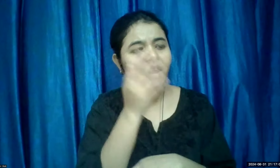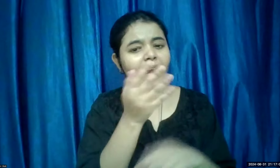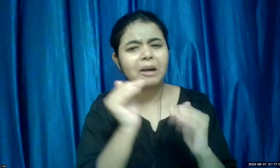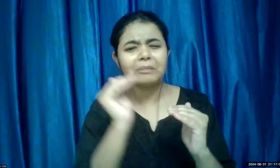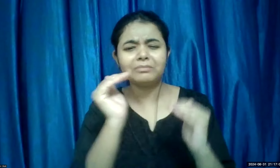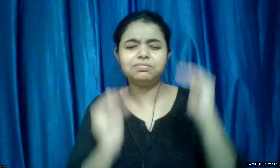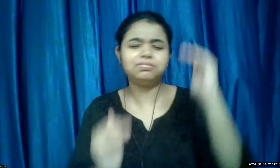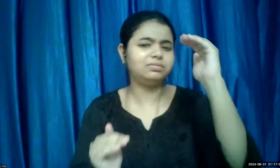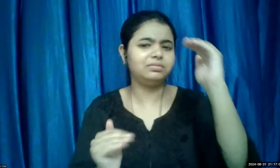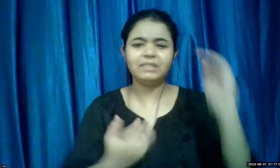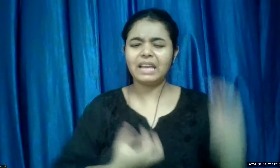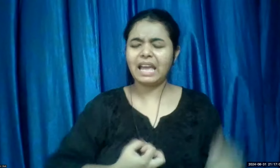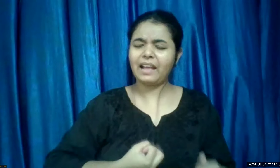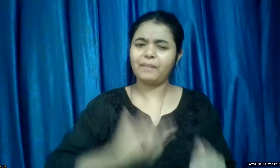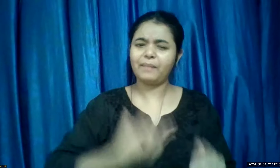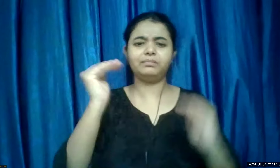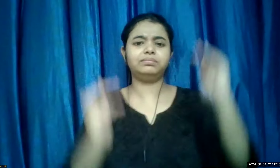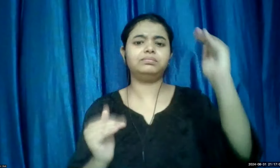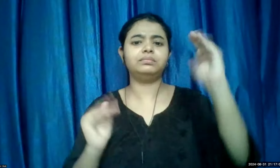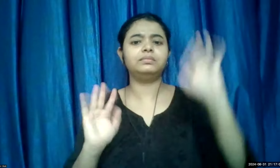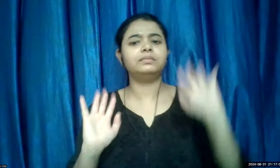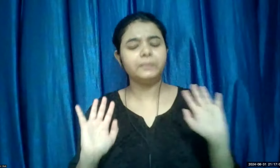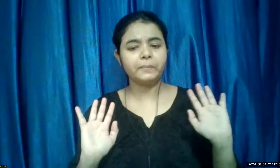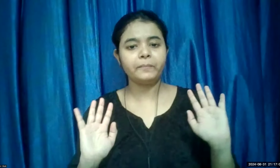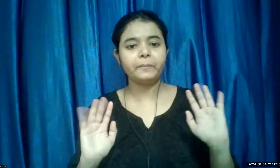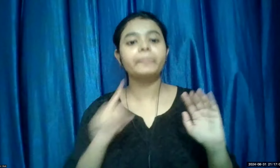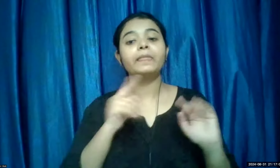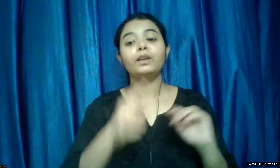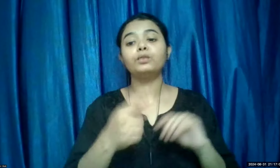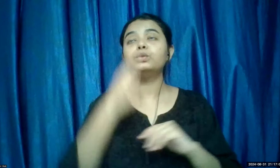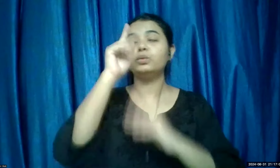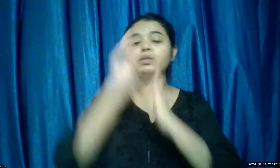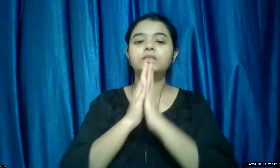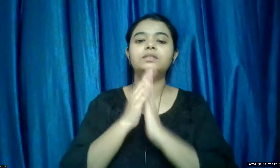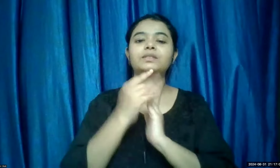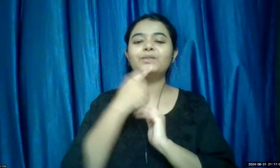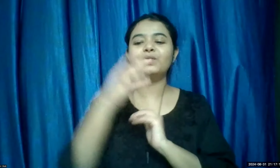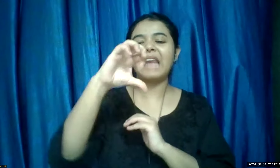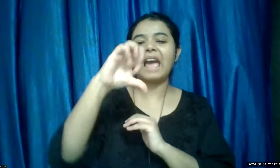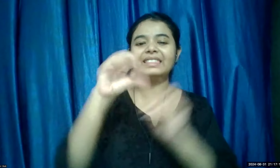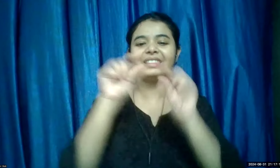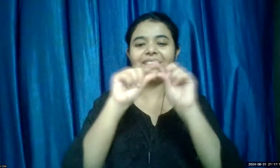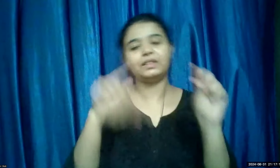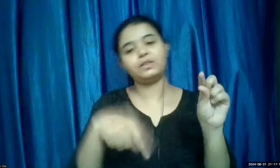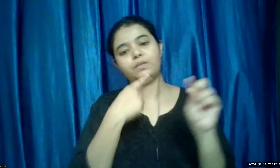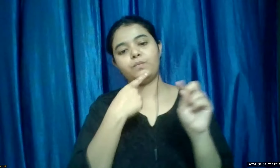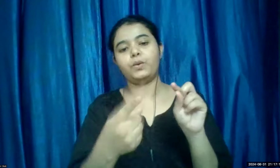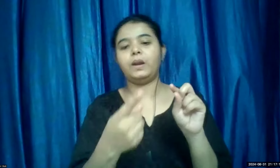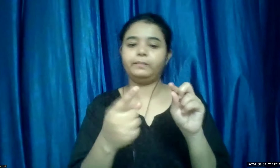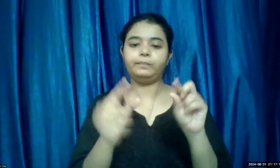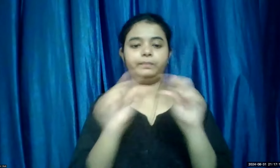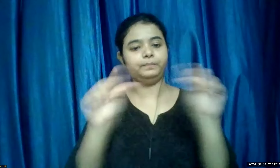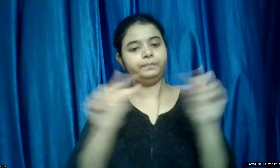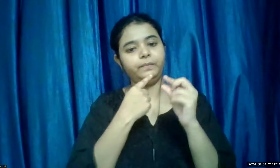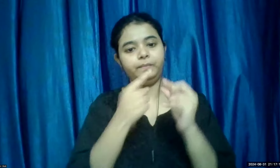बहुत बड़ा है। तो ये बात भगवान ने 9वें श्लोक में अर्जुन को बताई।